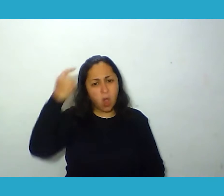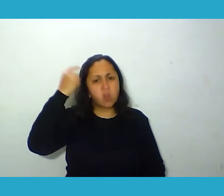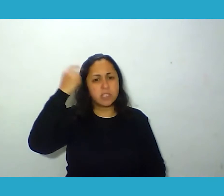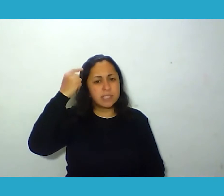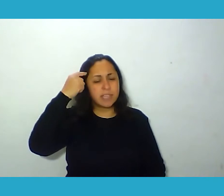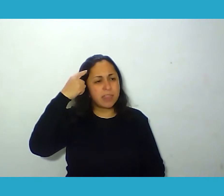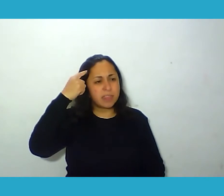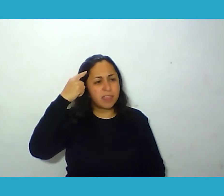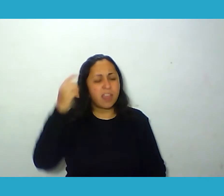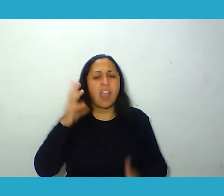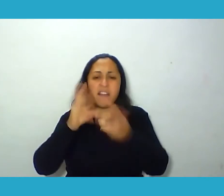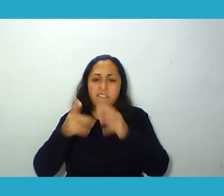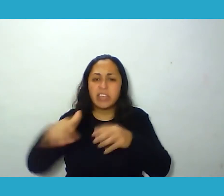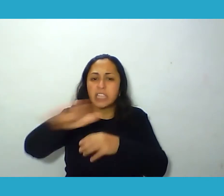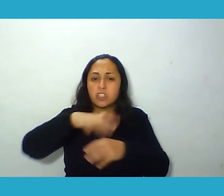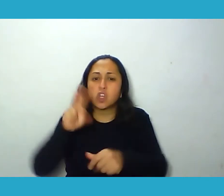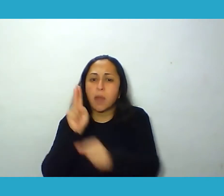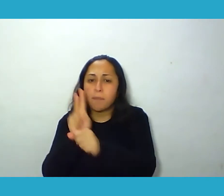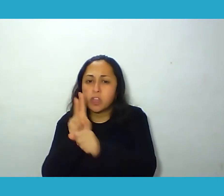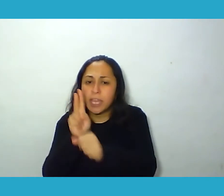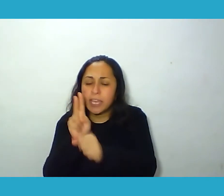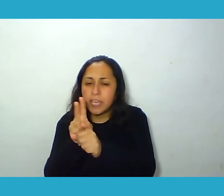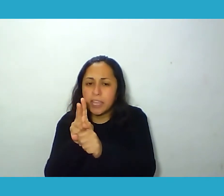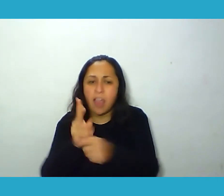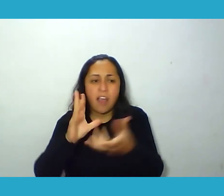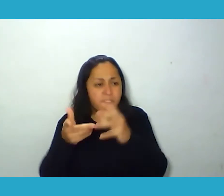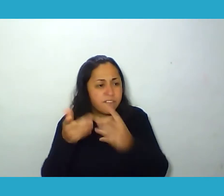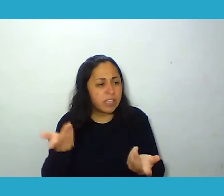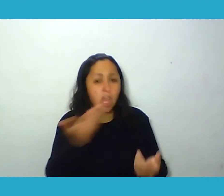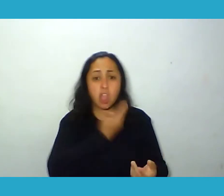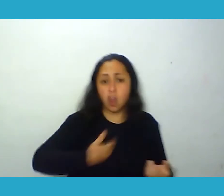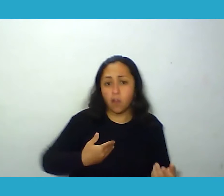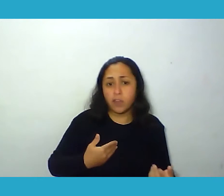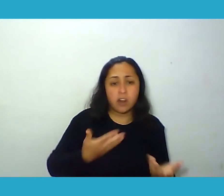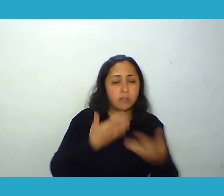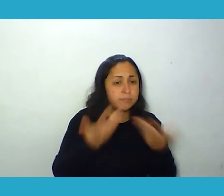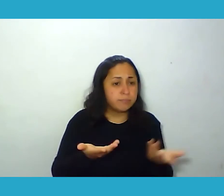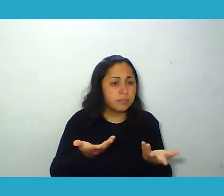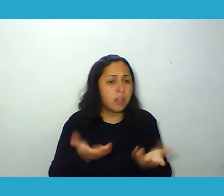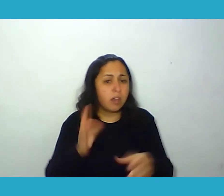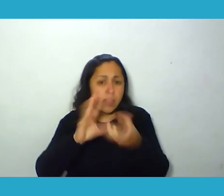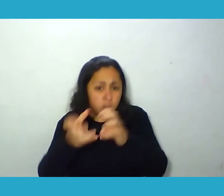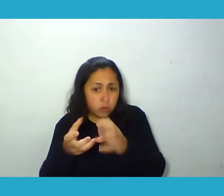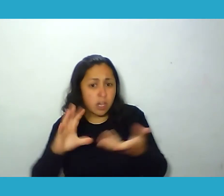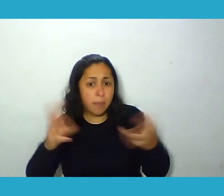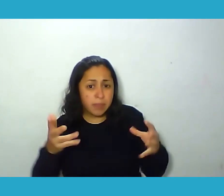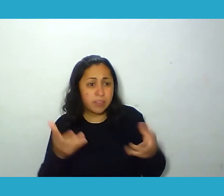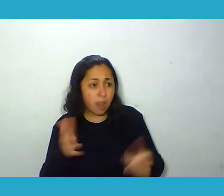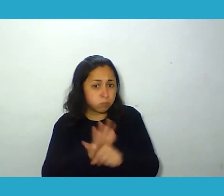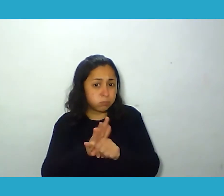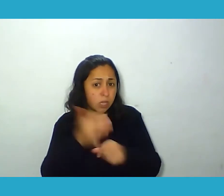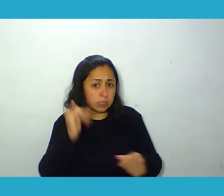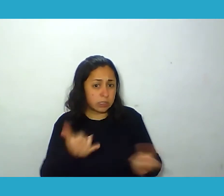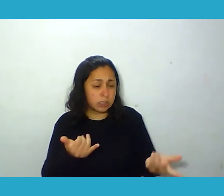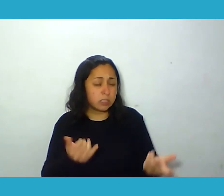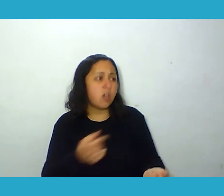consciente de que se va a afectar zonas protegidas hídricas, el gobierno promociona la destrucción de esta obra. Si esto no es destrucción ambiental, ¿qué es? Bajo el